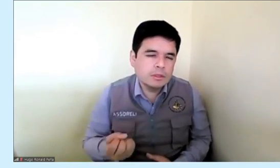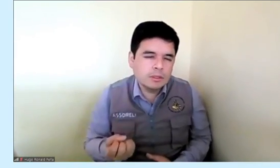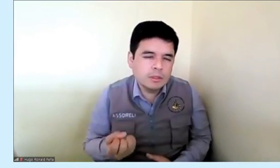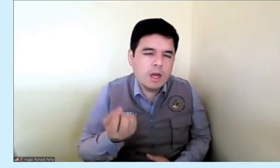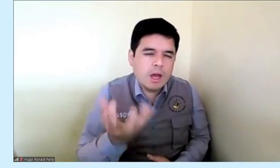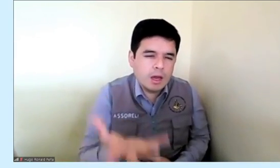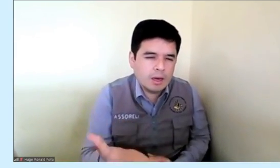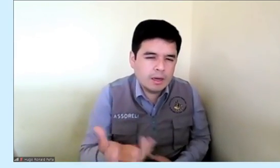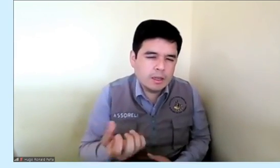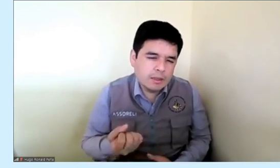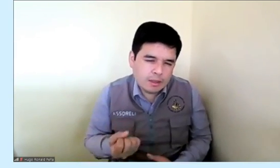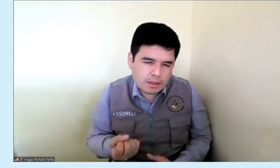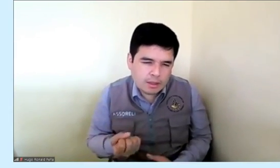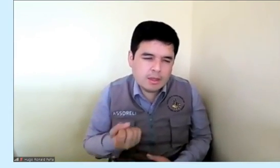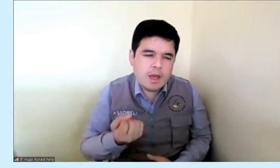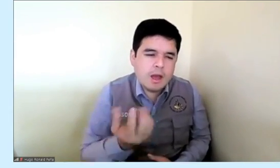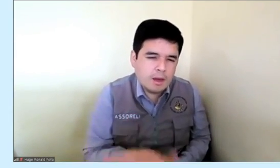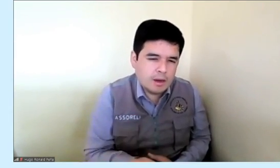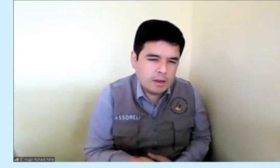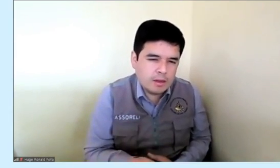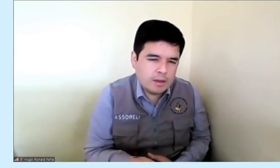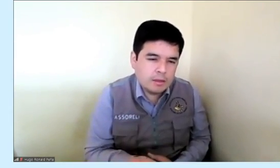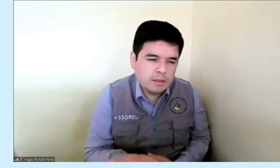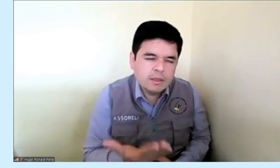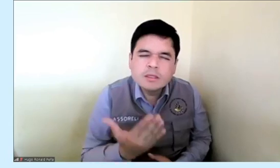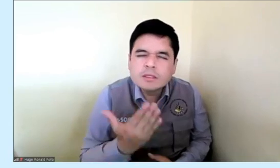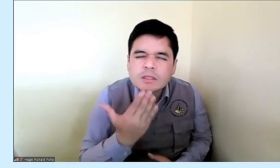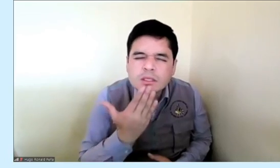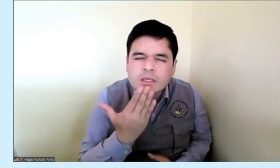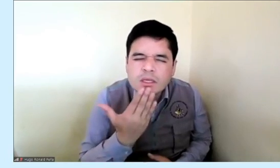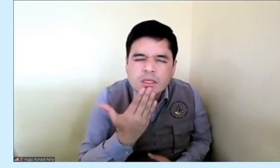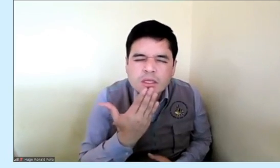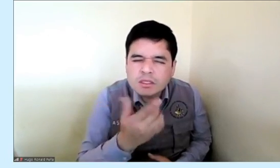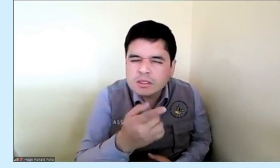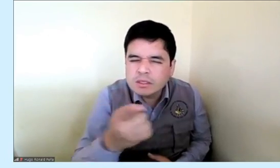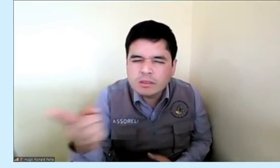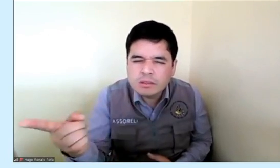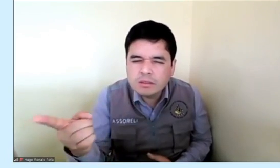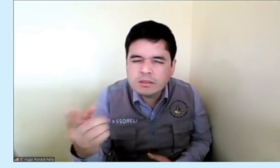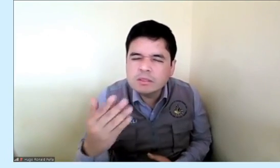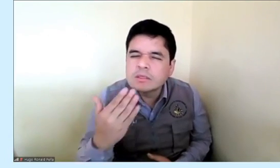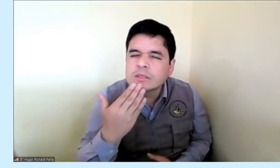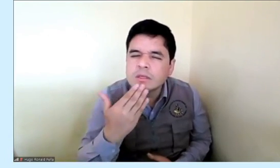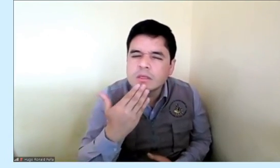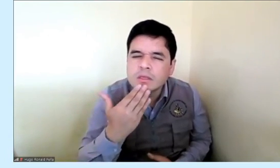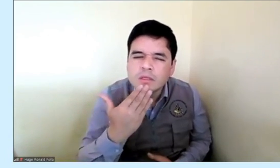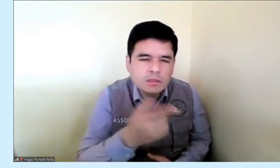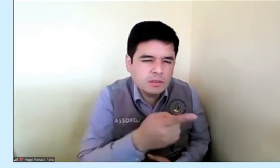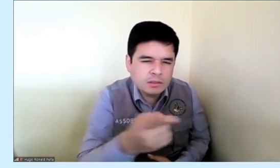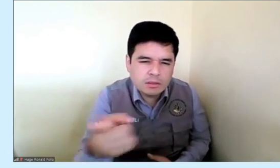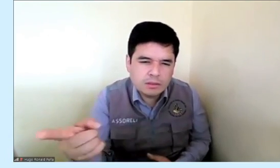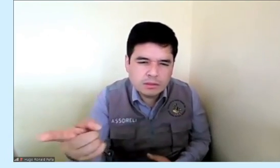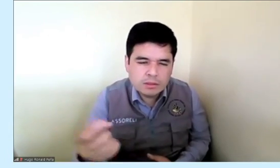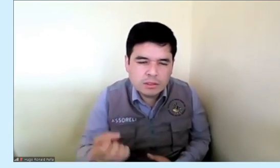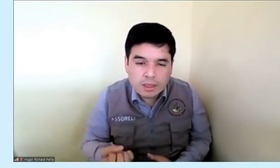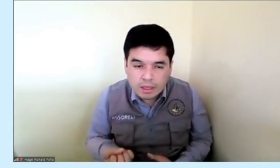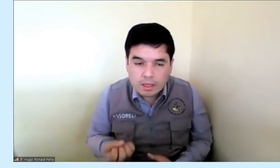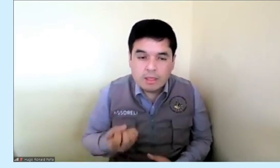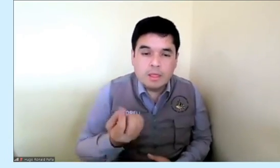La mano. Dan. Dar. ¿Quiénes? ¿Quiénes?